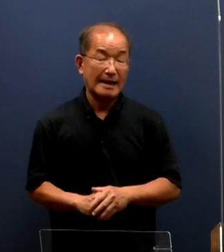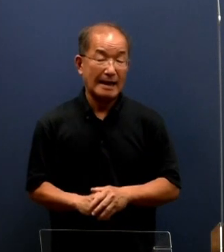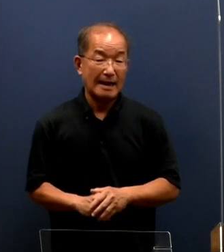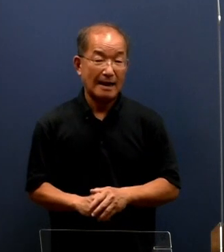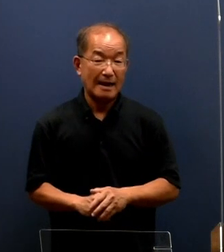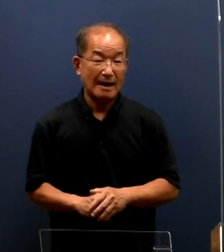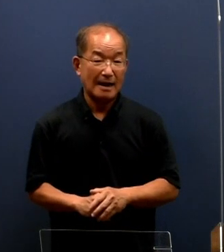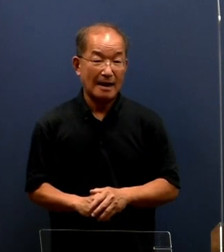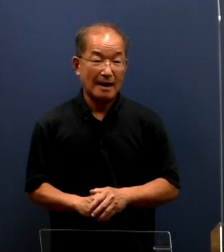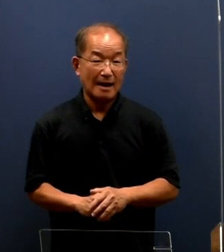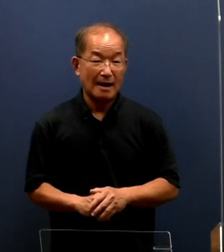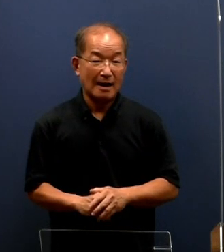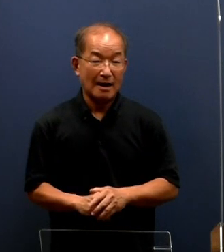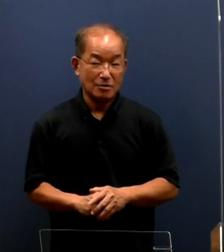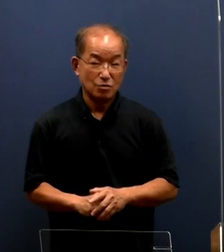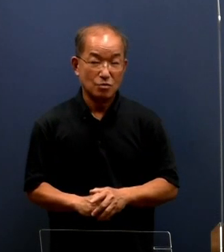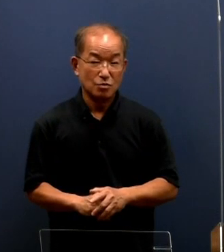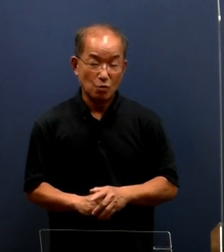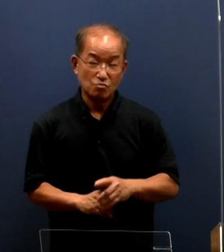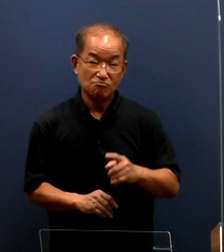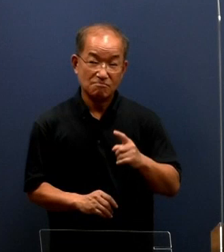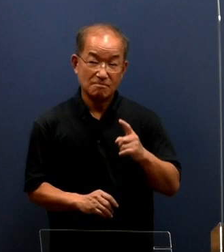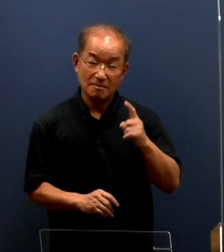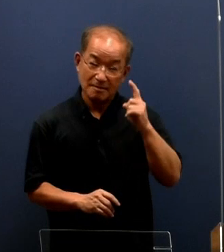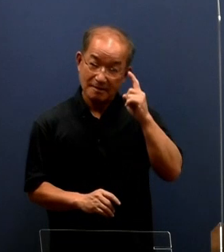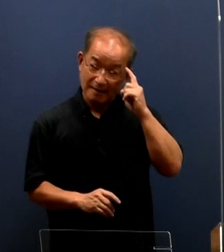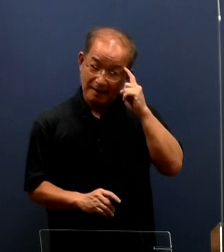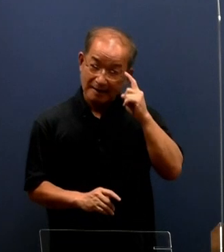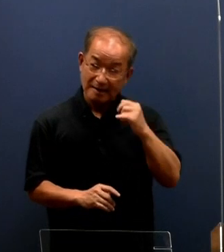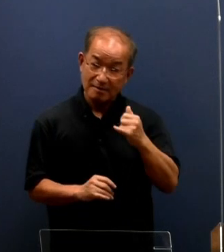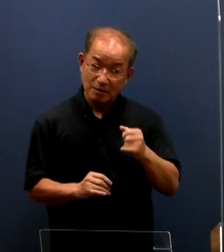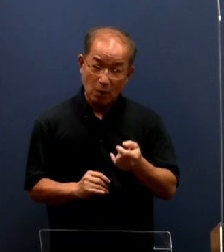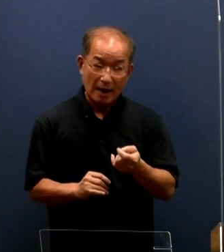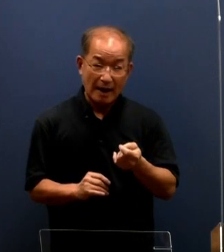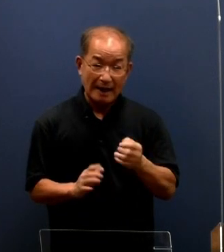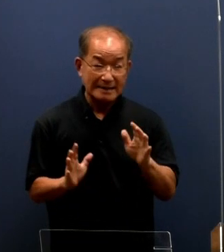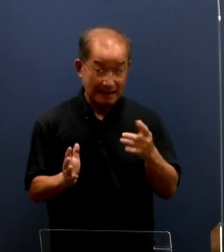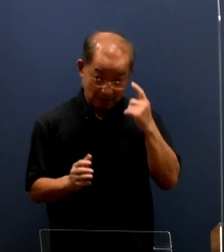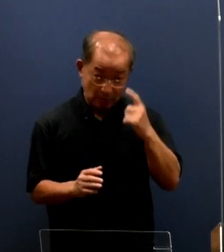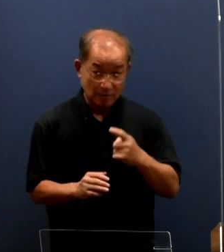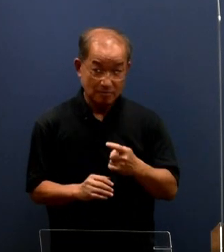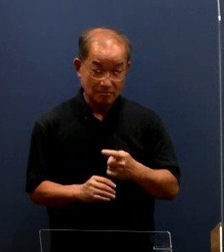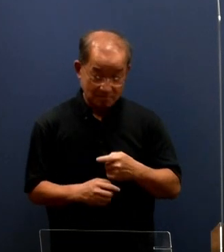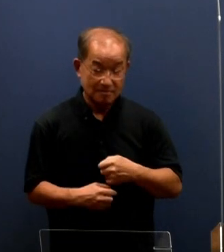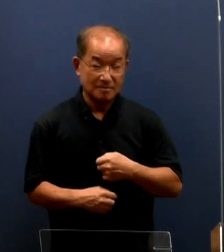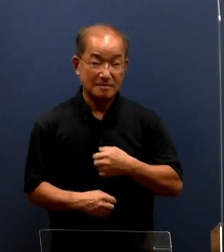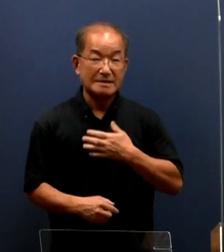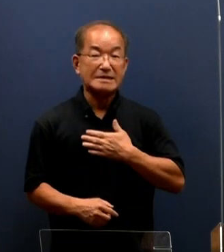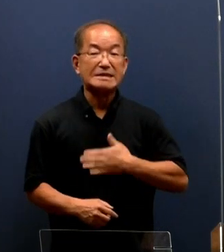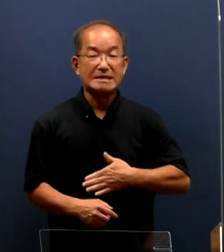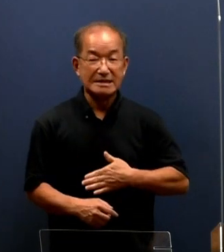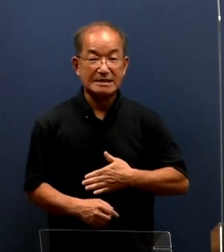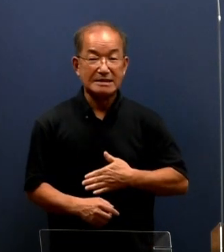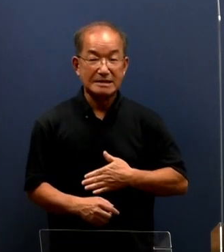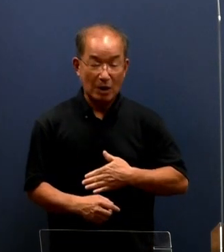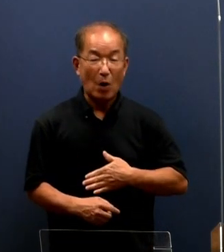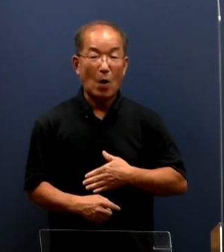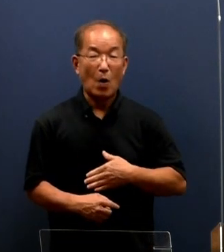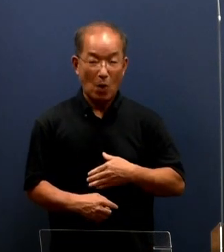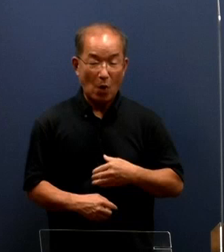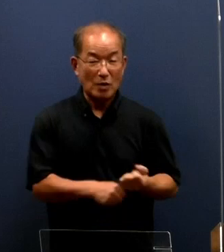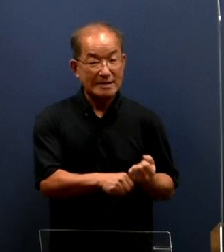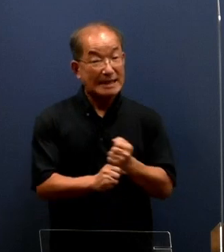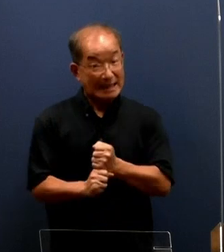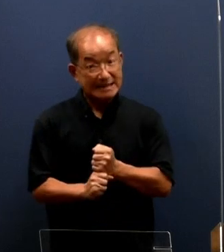そんなことを考えておられる県民はほとんどおられないんじゃないかという認識ですので、ぜひ認識を正していただきたい。正すは